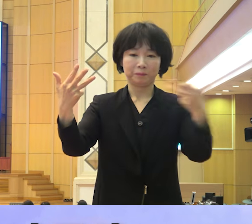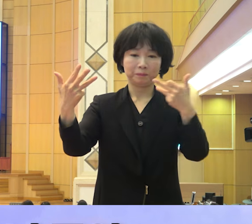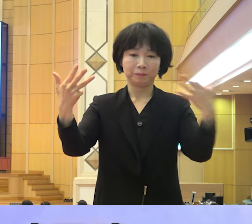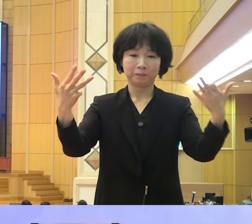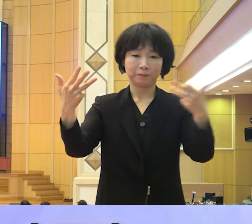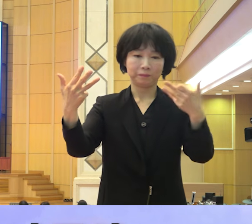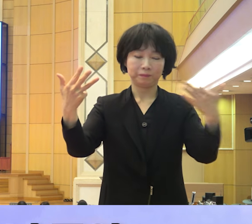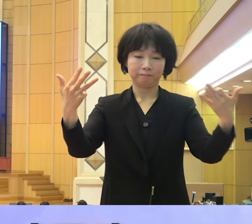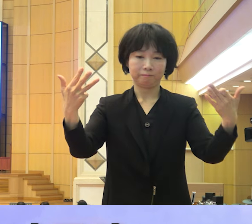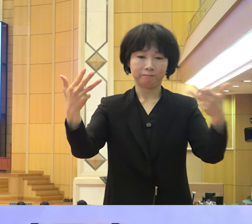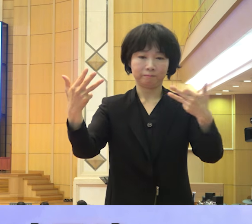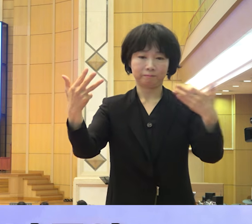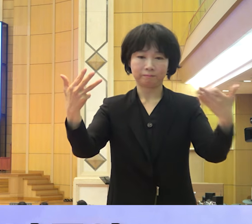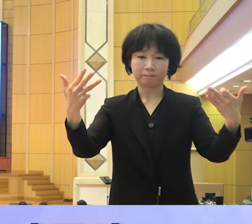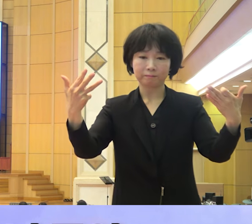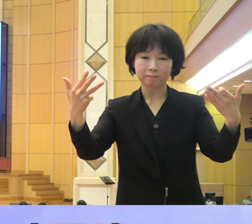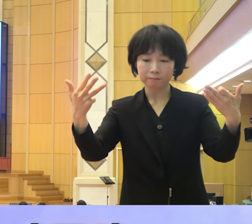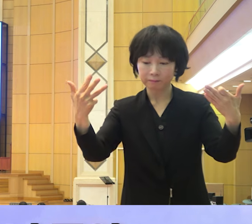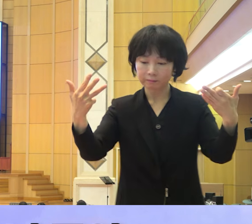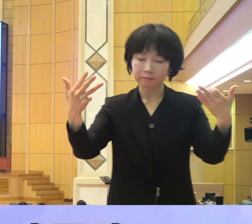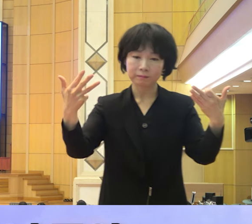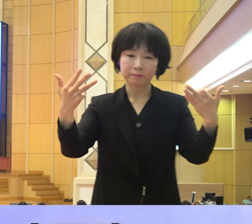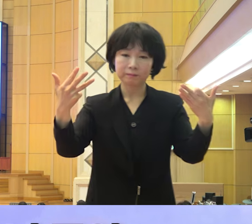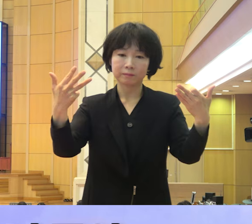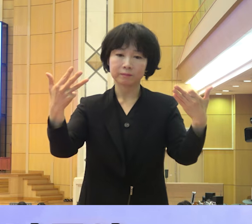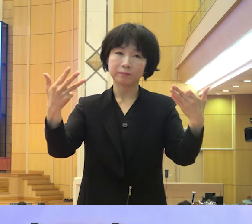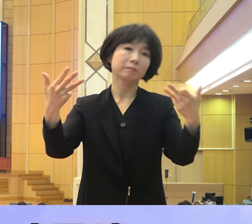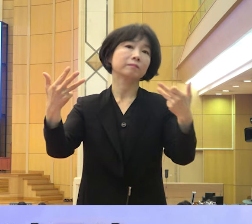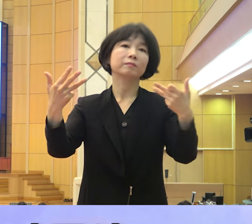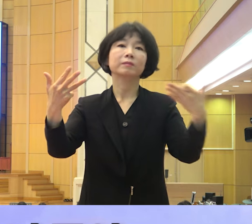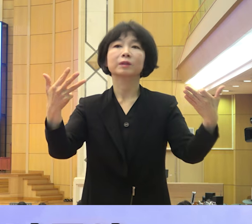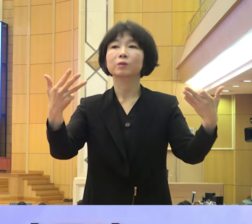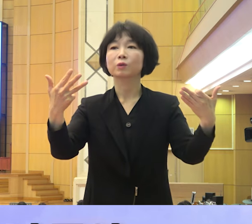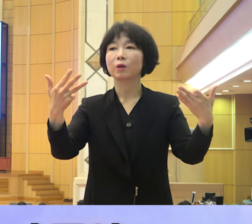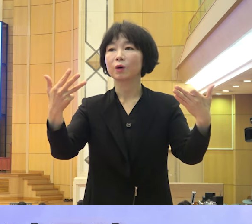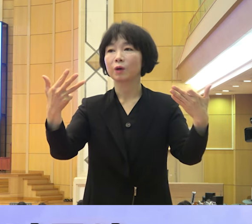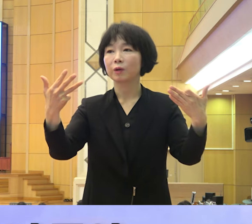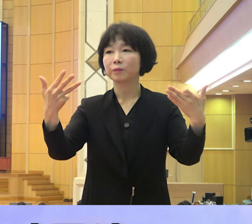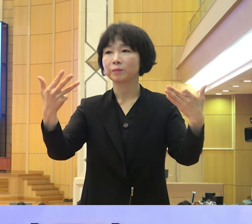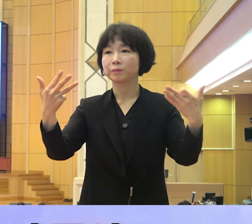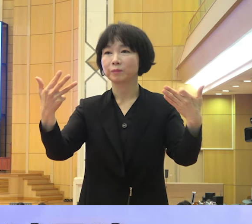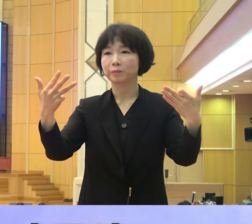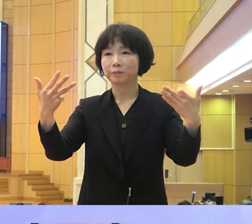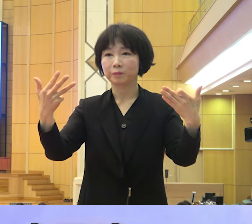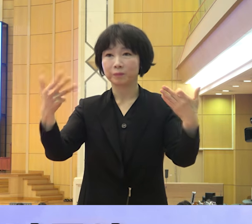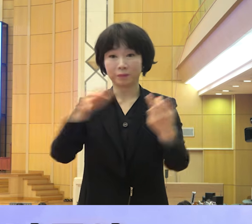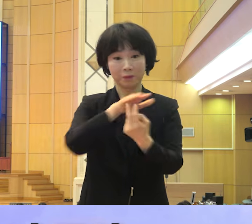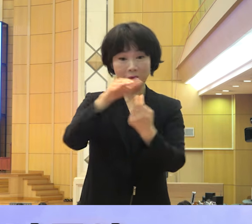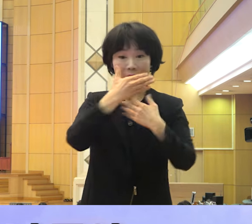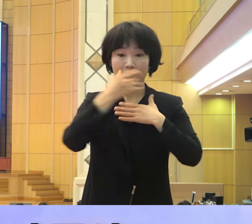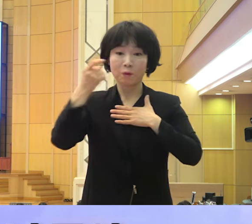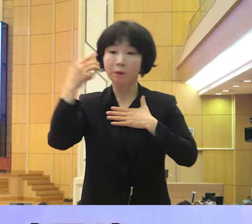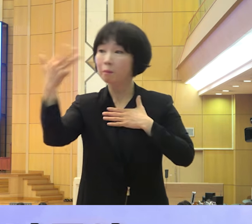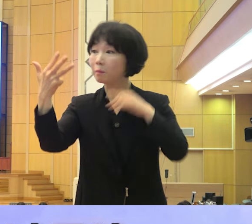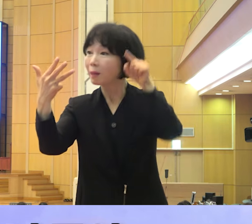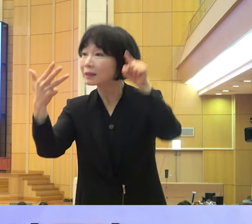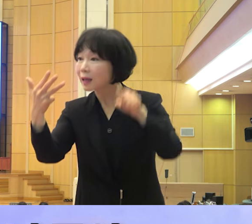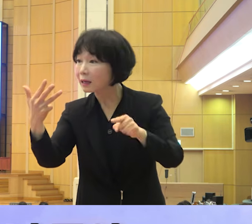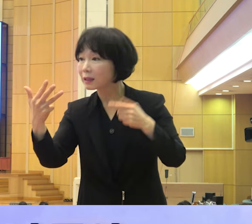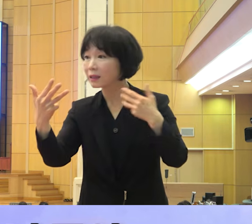159페이지 요한복음 8장